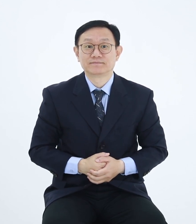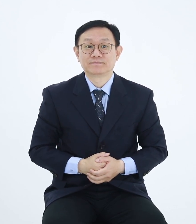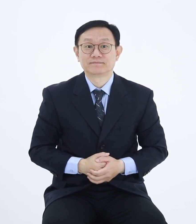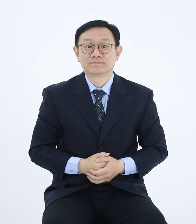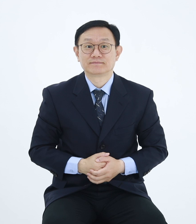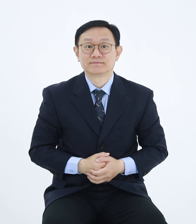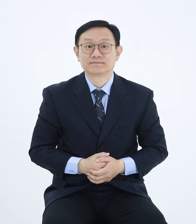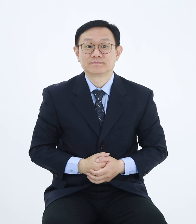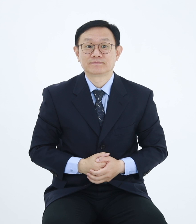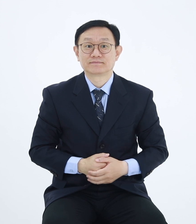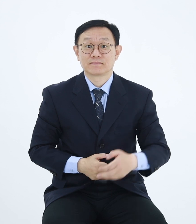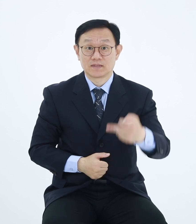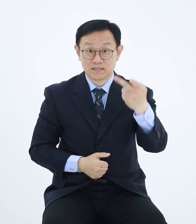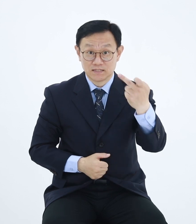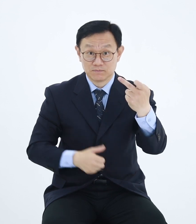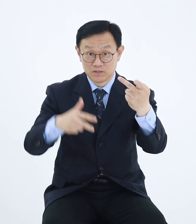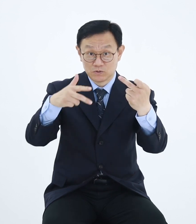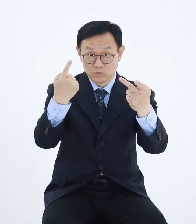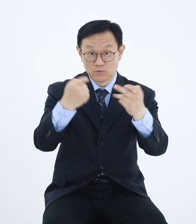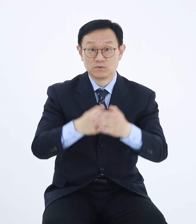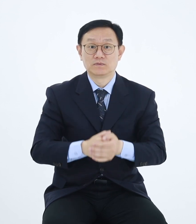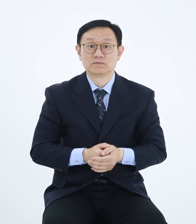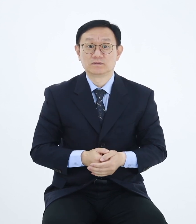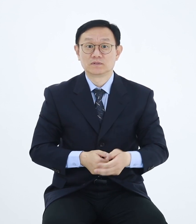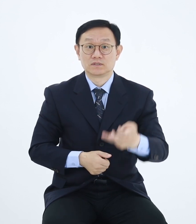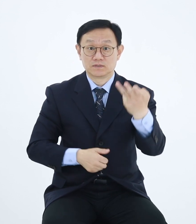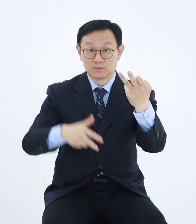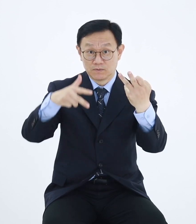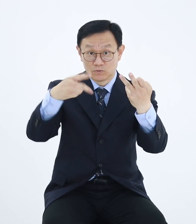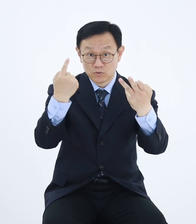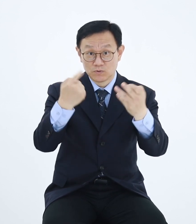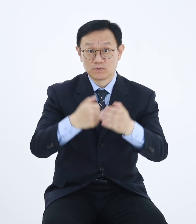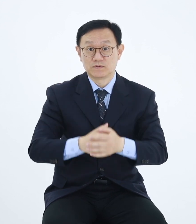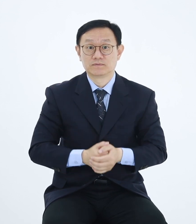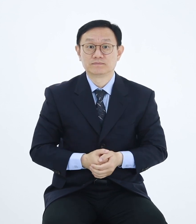관련 조항 제 12조 제13조 제22조